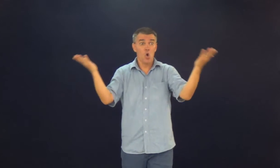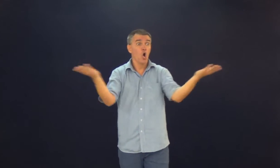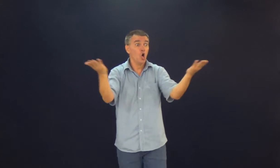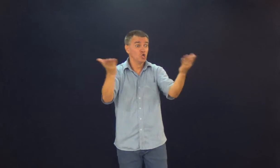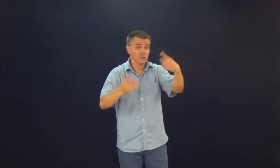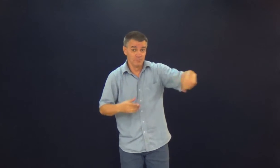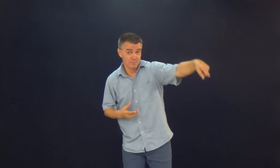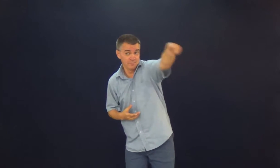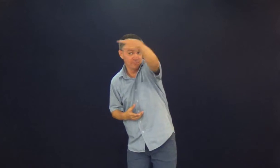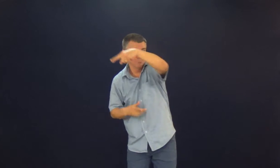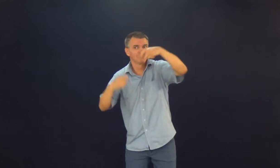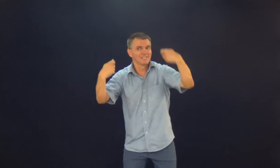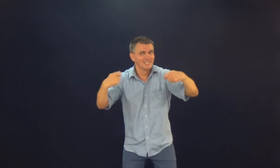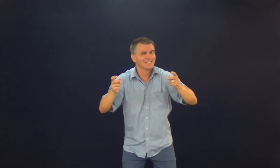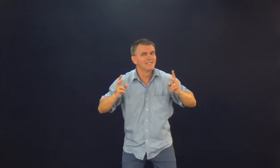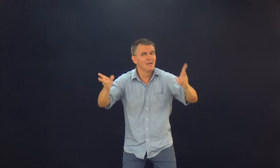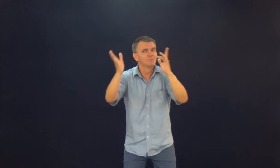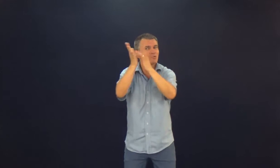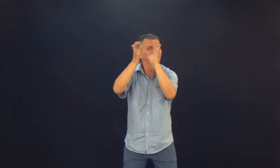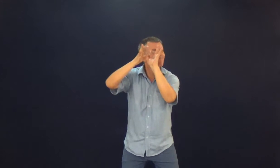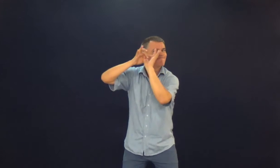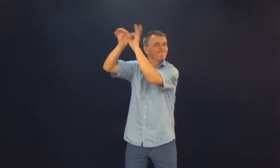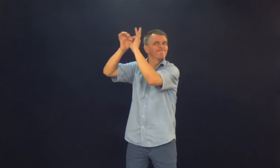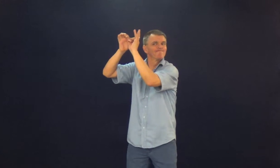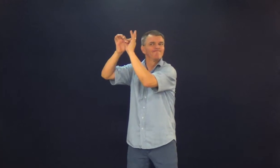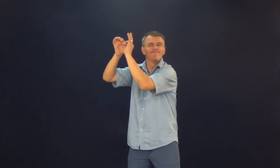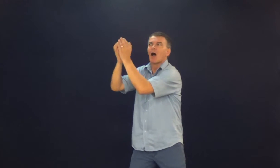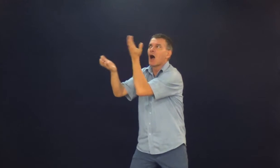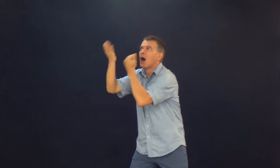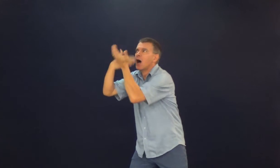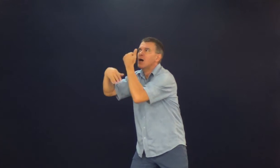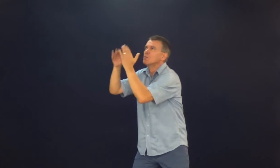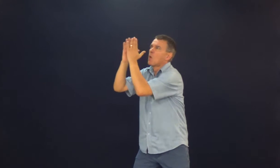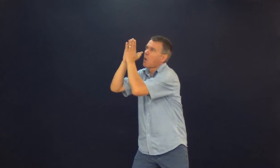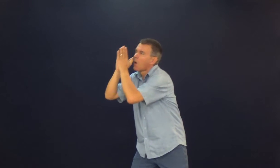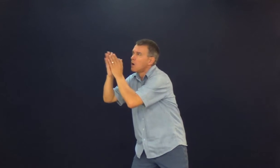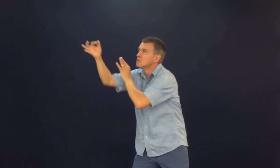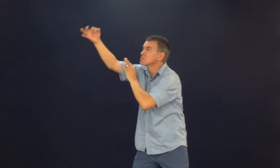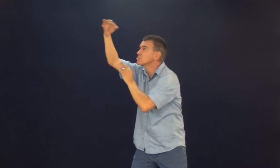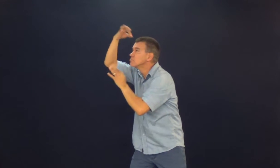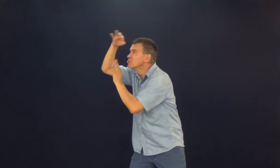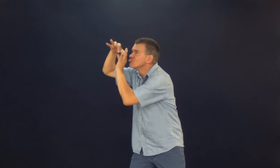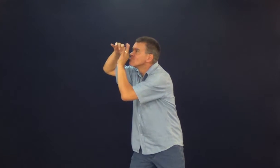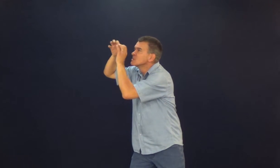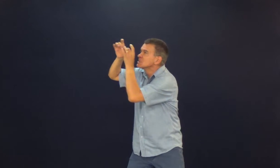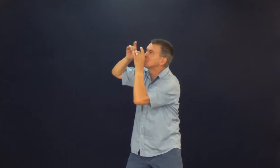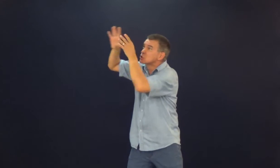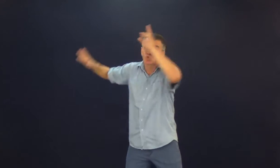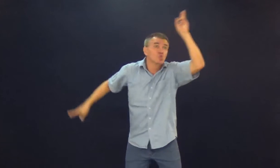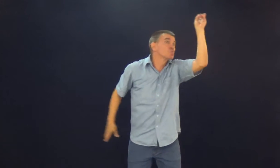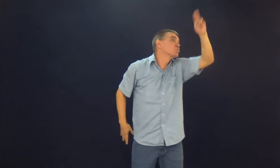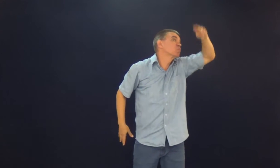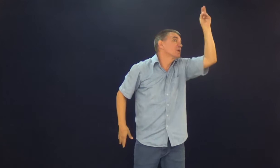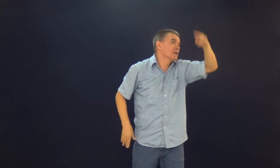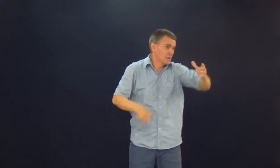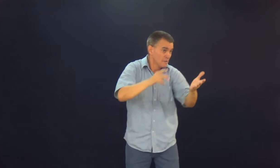madeira vocês precisam estar sempre unidos com jesus e